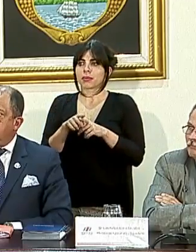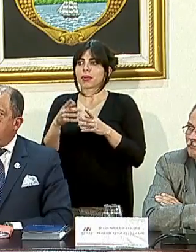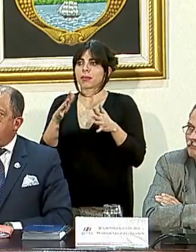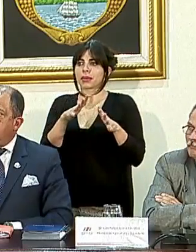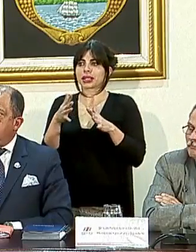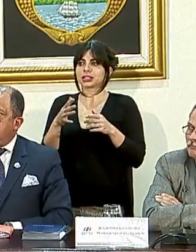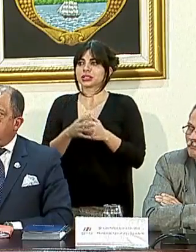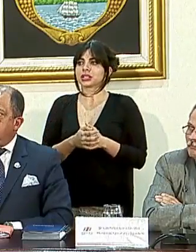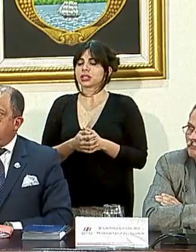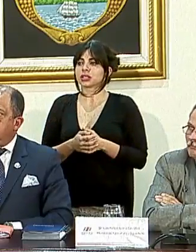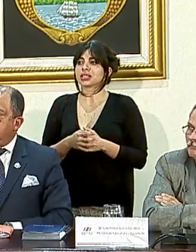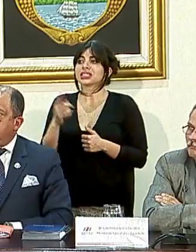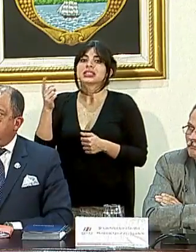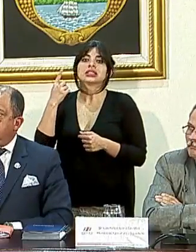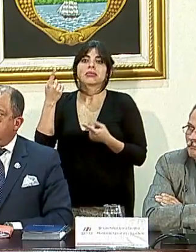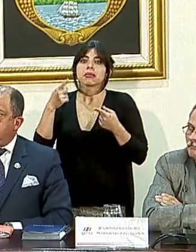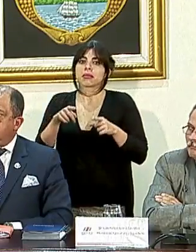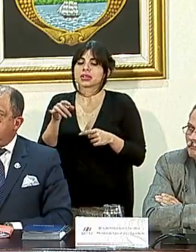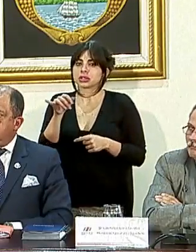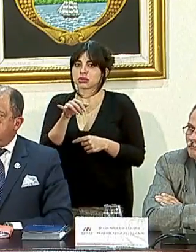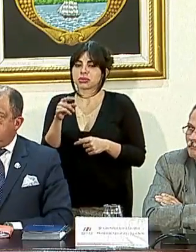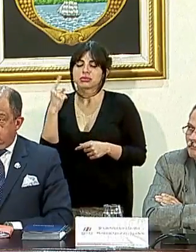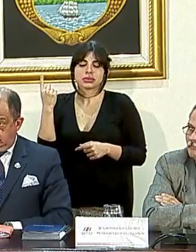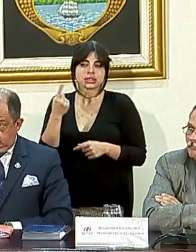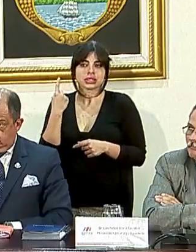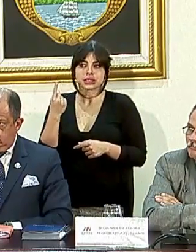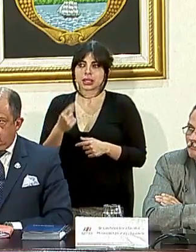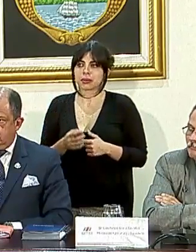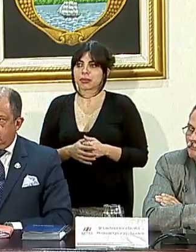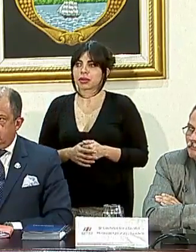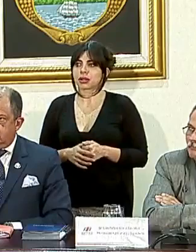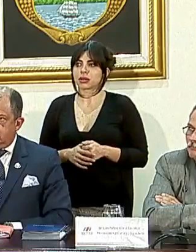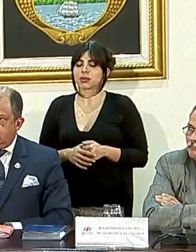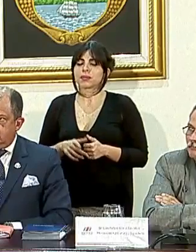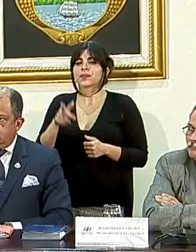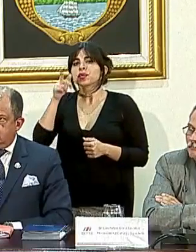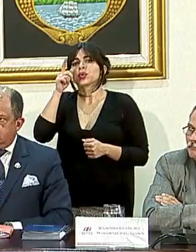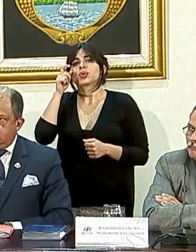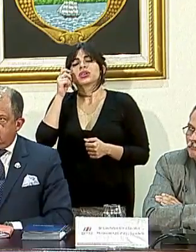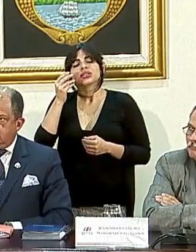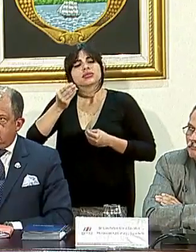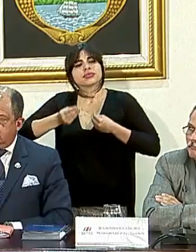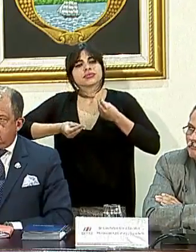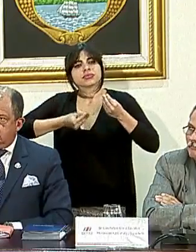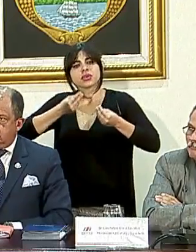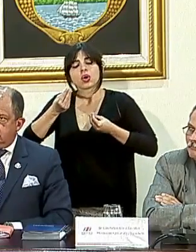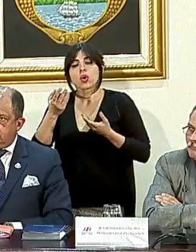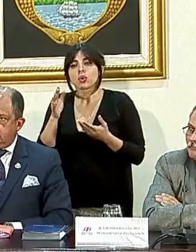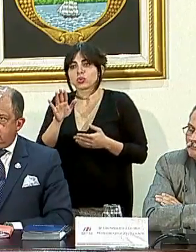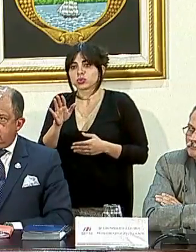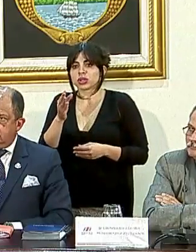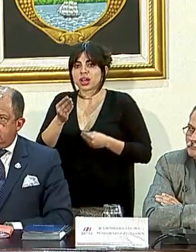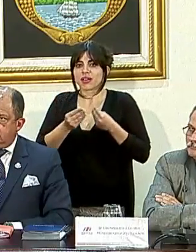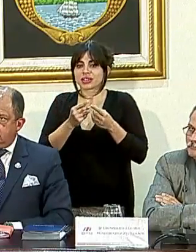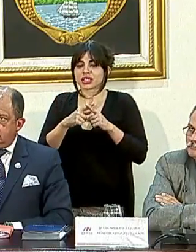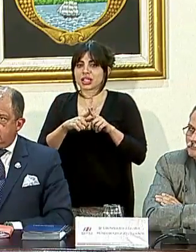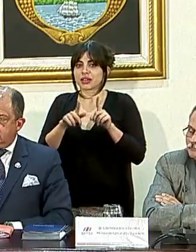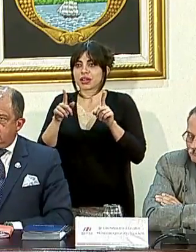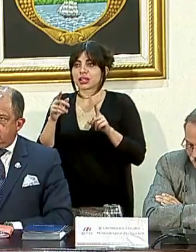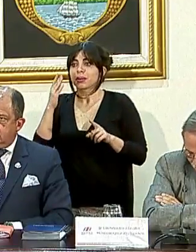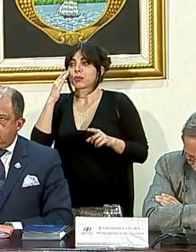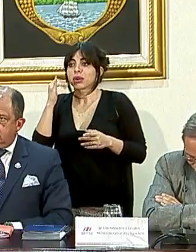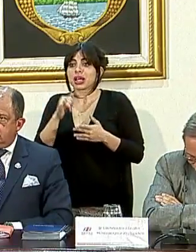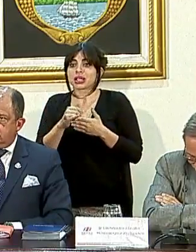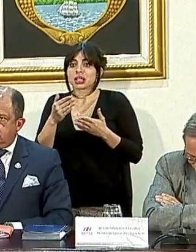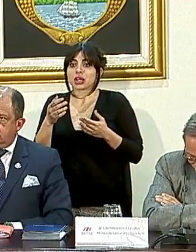poquillo parecido. Siempre pasa lo mismo, siempre. Don Luis, ¿qué vamos a hacer o qué van a hacer ustedes diferente? Porque